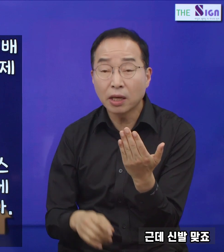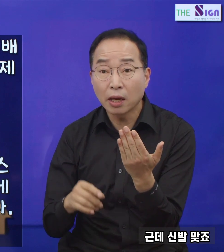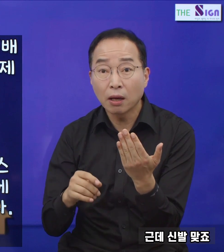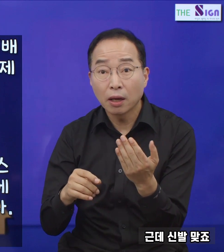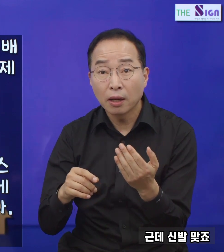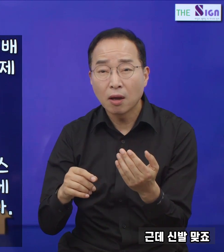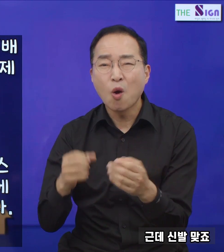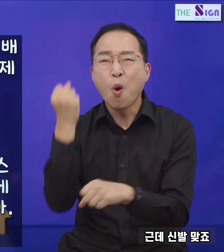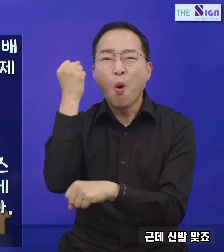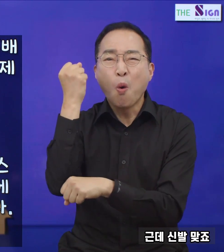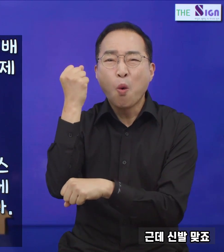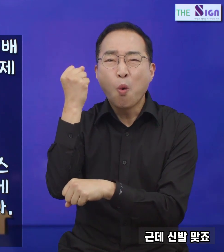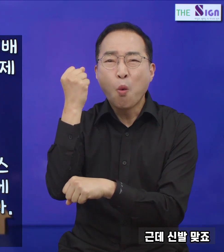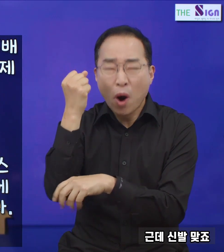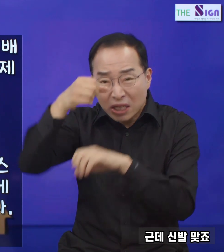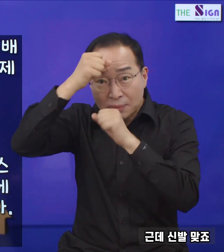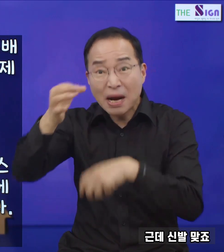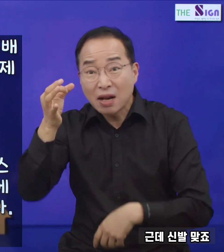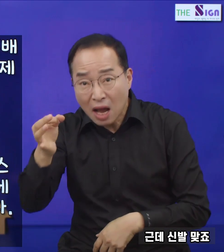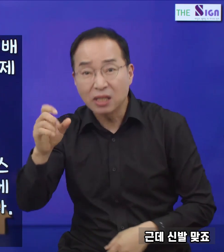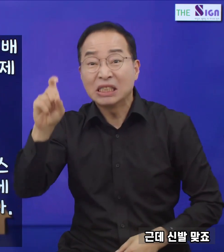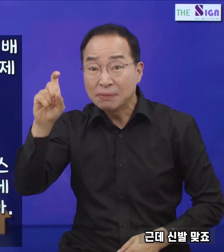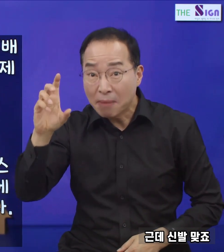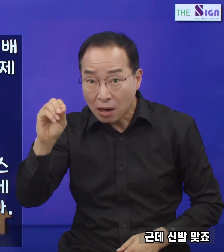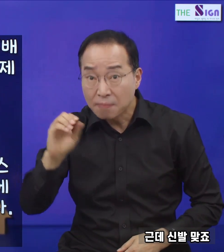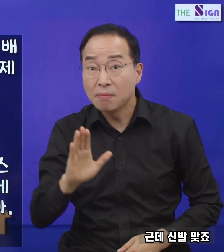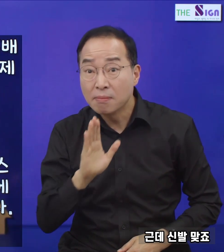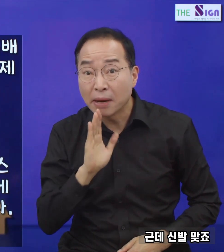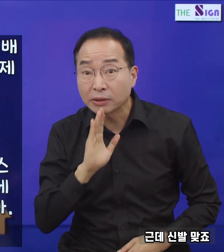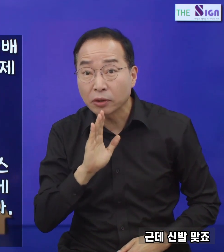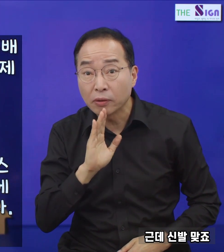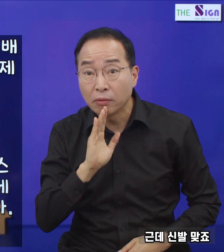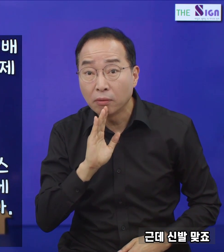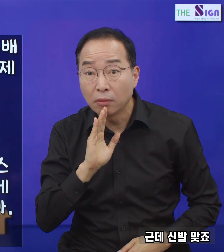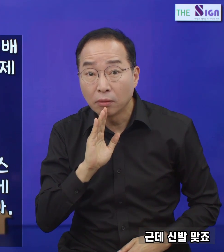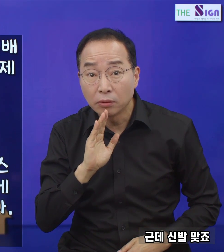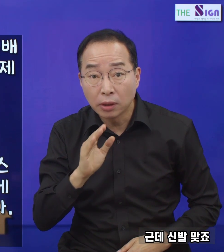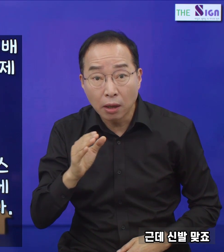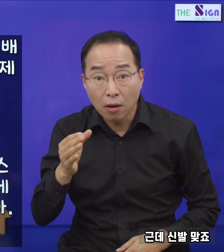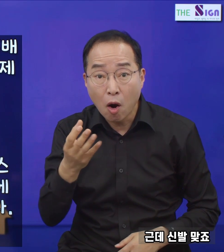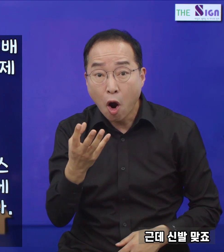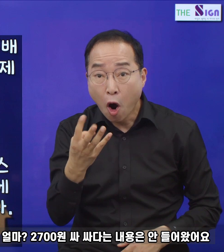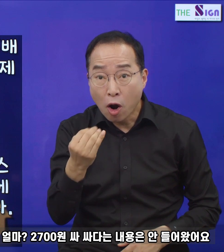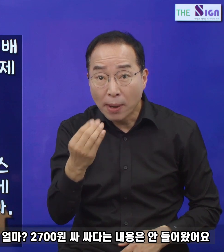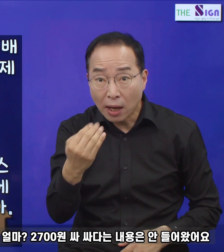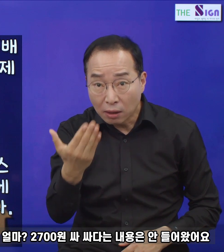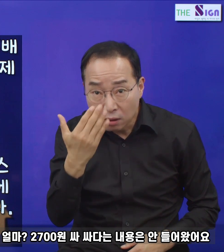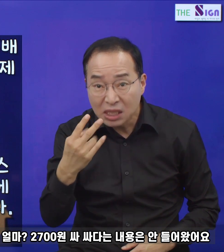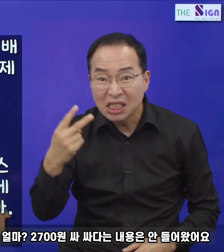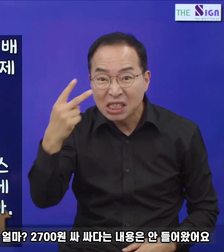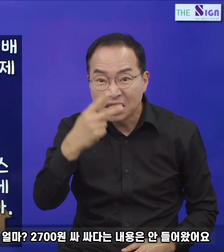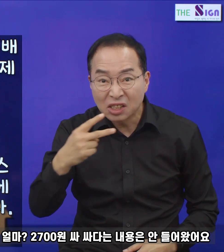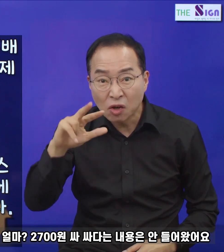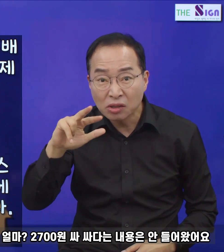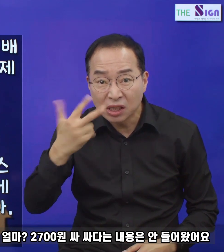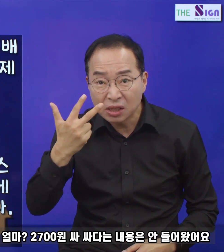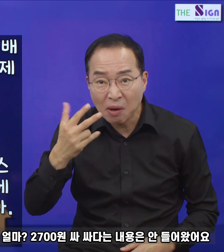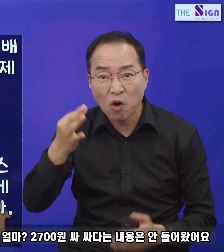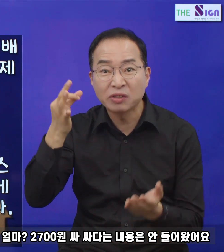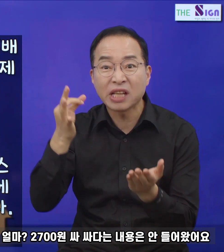근데 신발 맞아. 근데 얼마? 2,700원 싸.